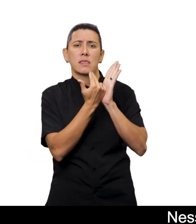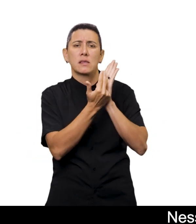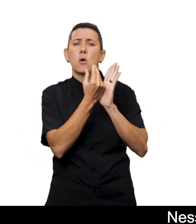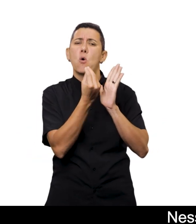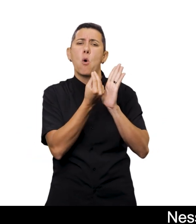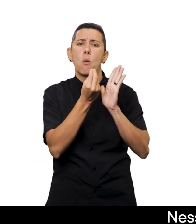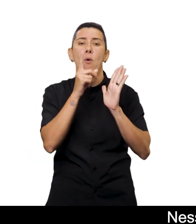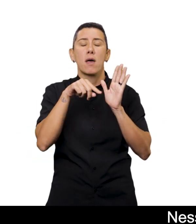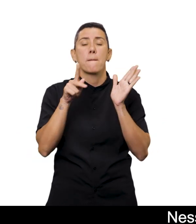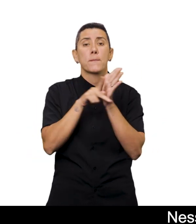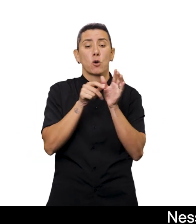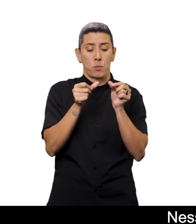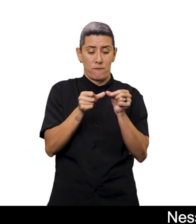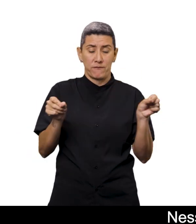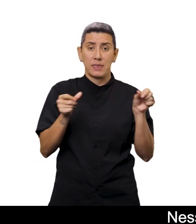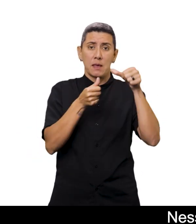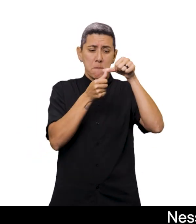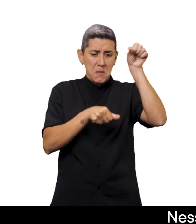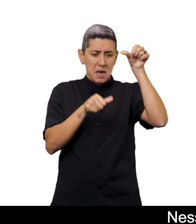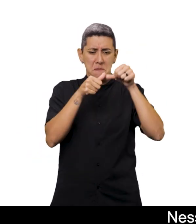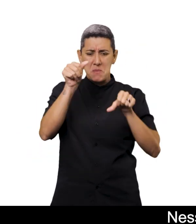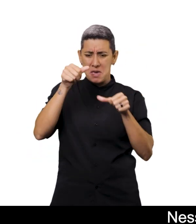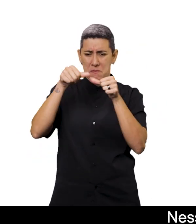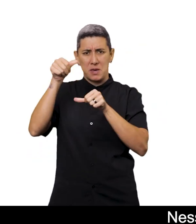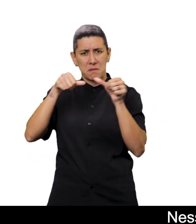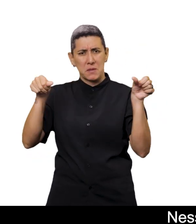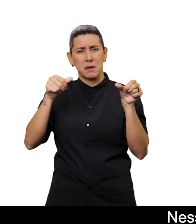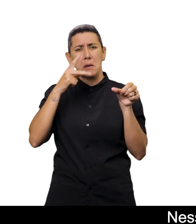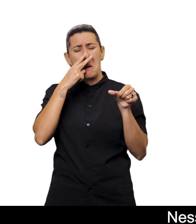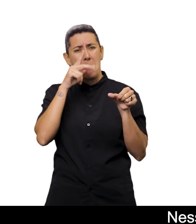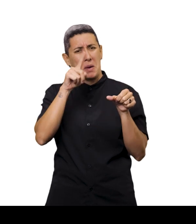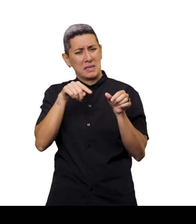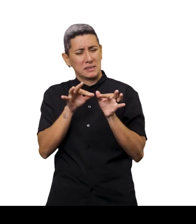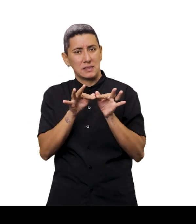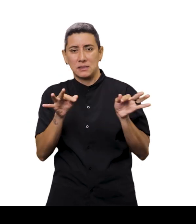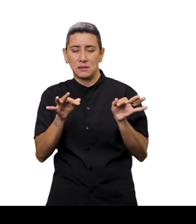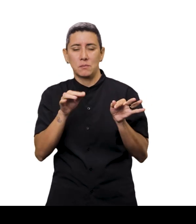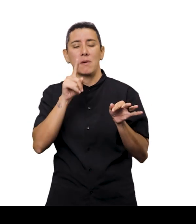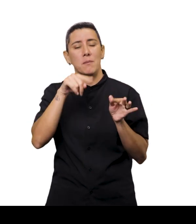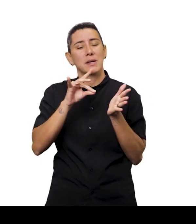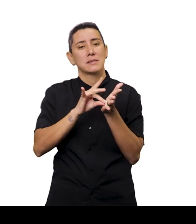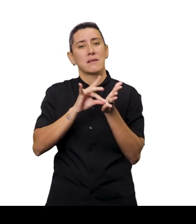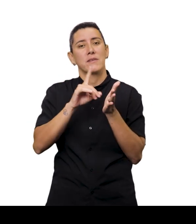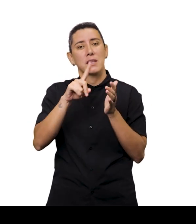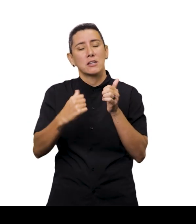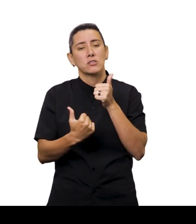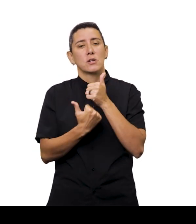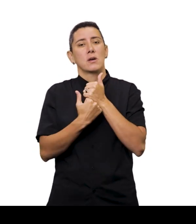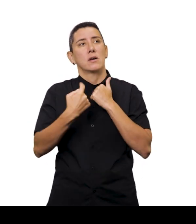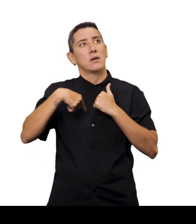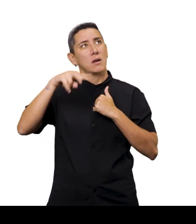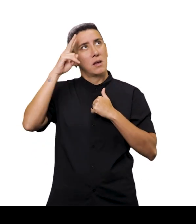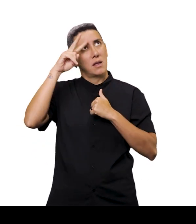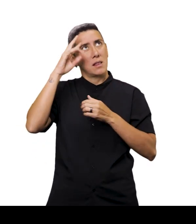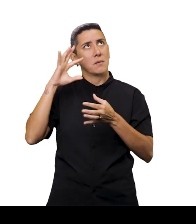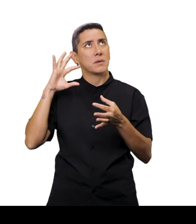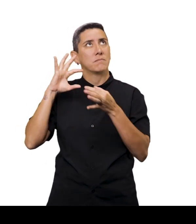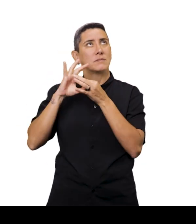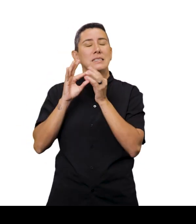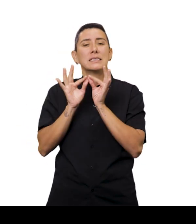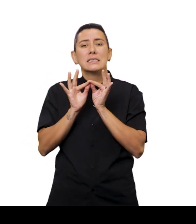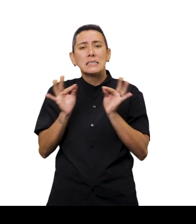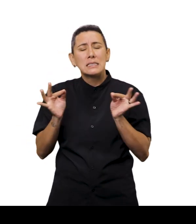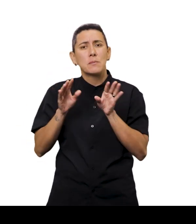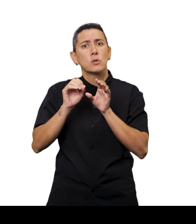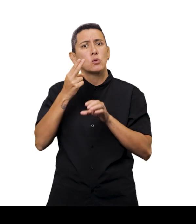Nesses trabalhos, as palavras são desenhadas com fitas adesivas, o que sugere como materiais simples